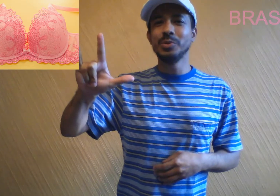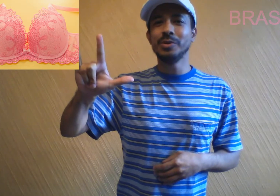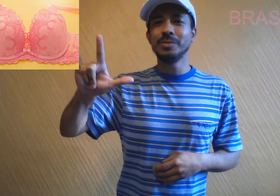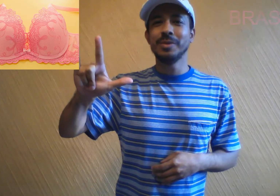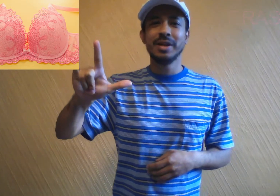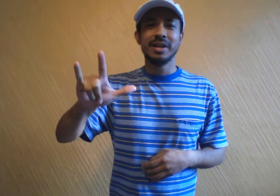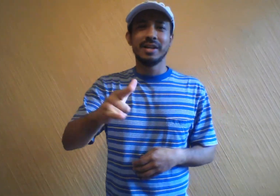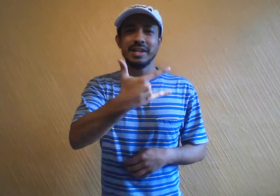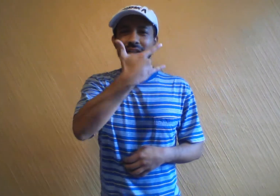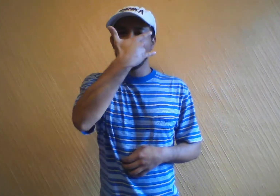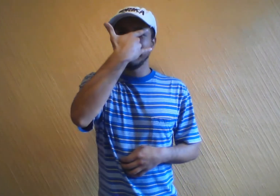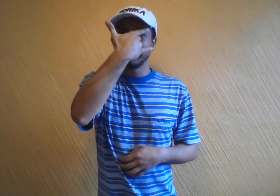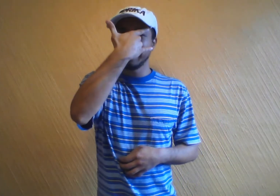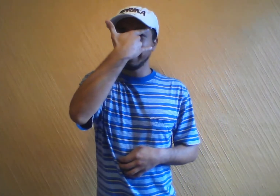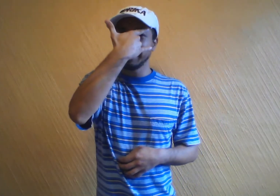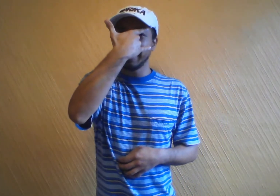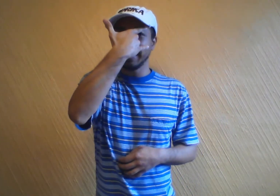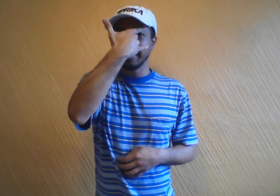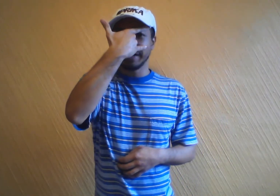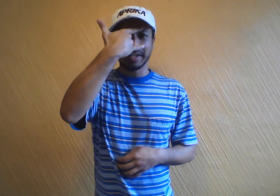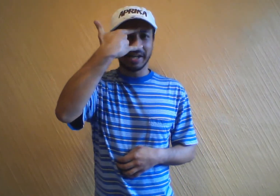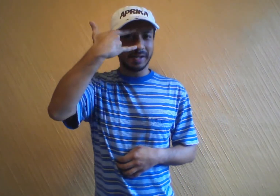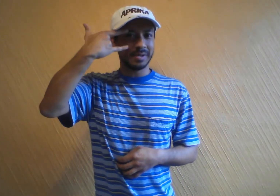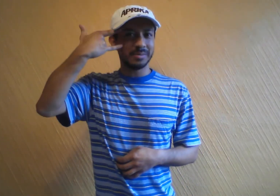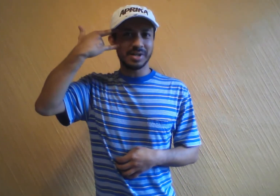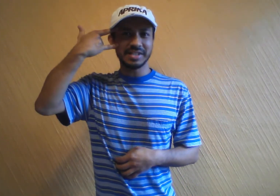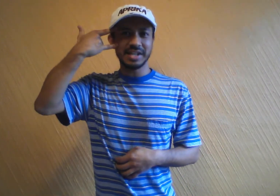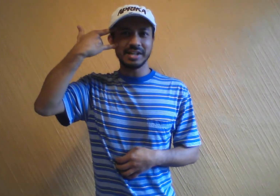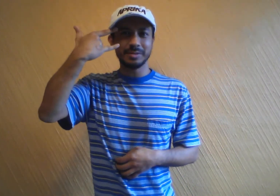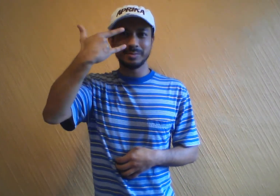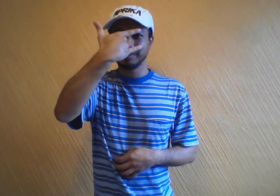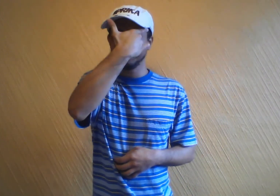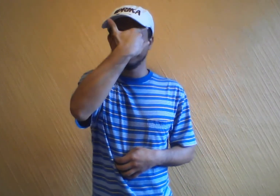1 y de izquierda a derecha. Brasier.